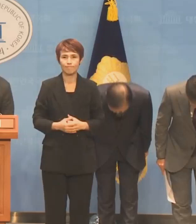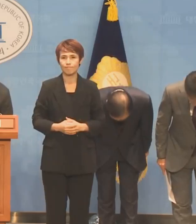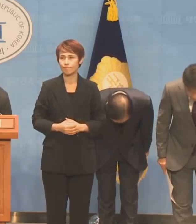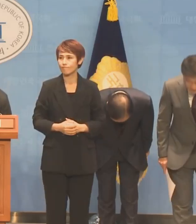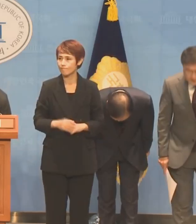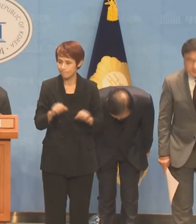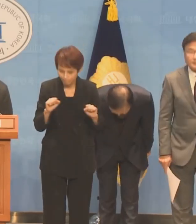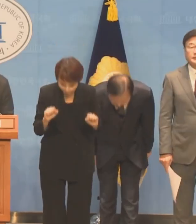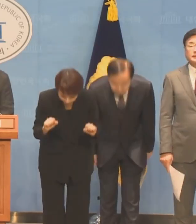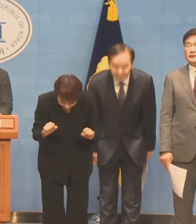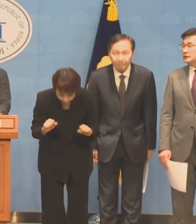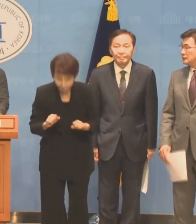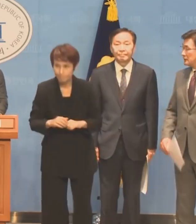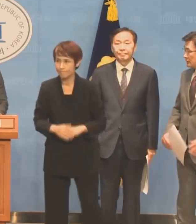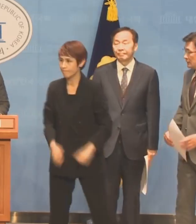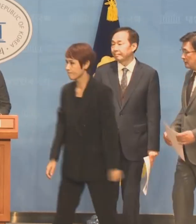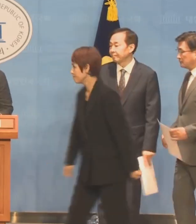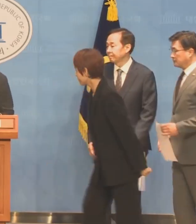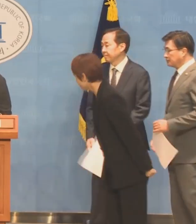네.